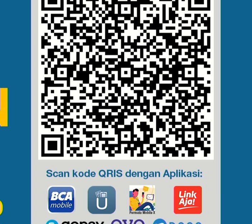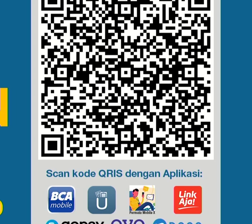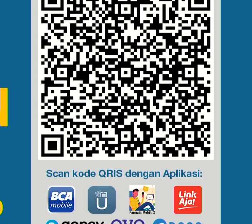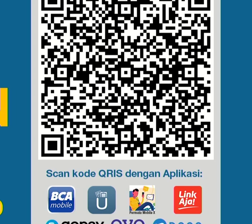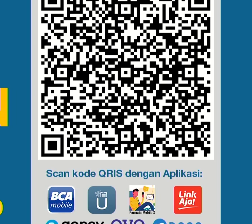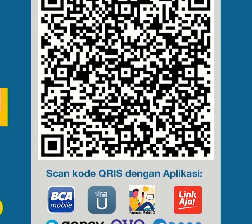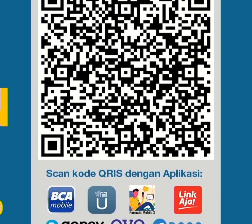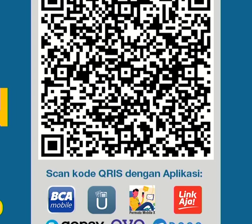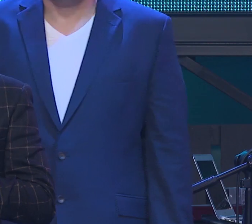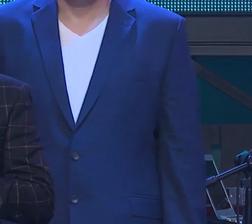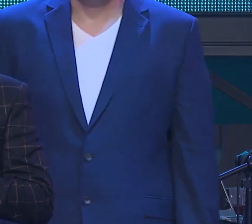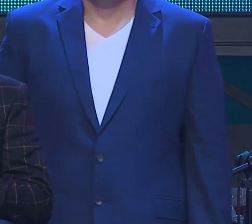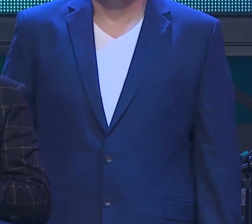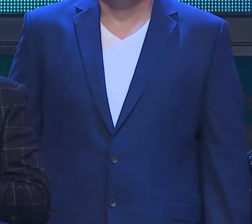berdoa.